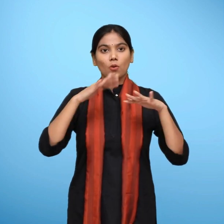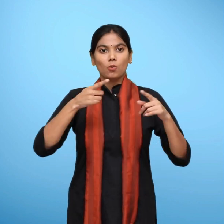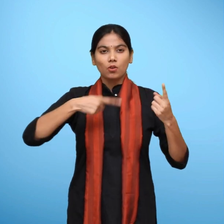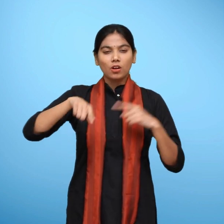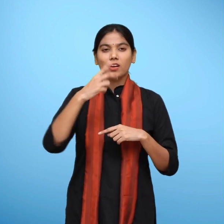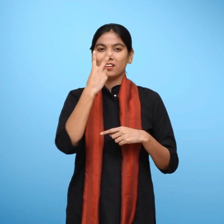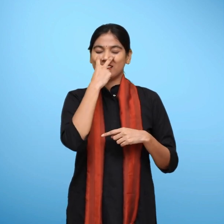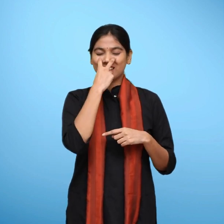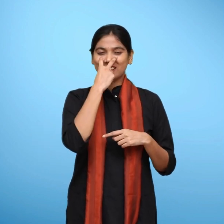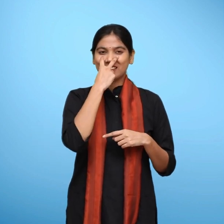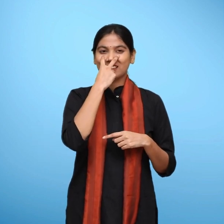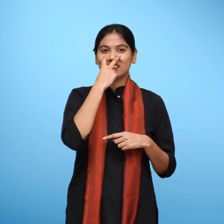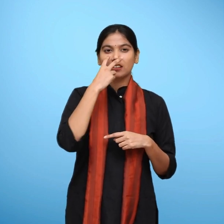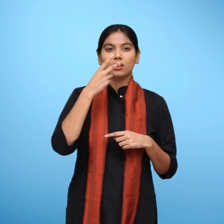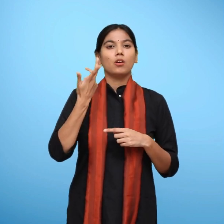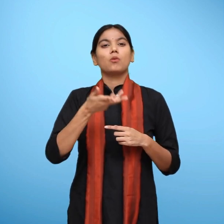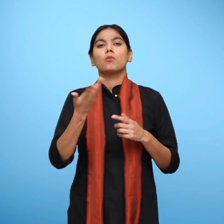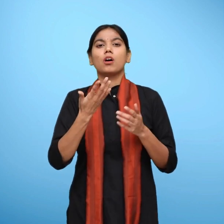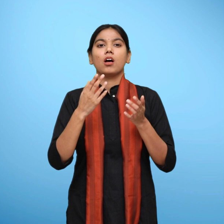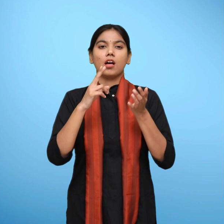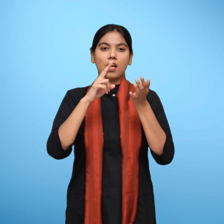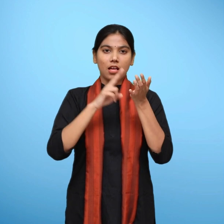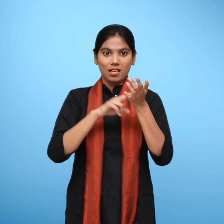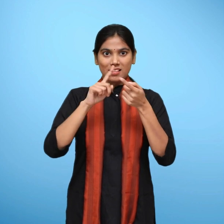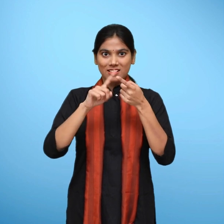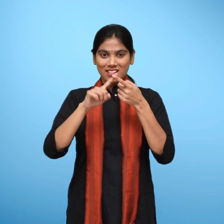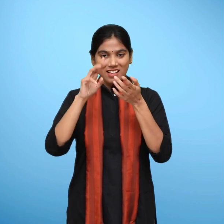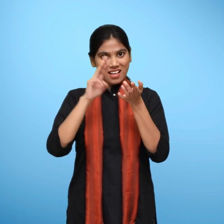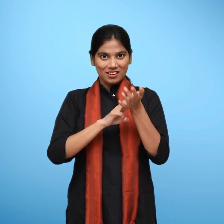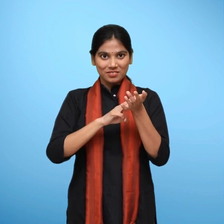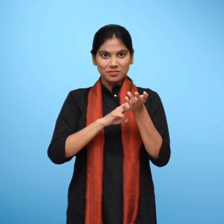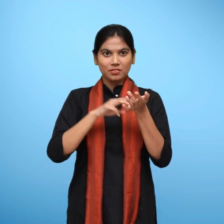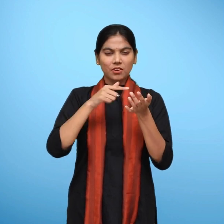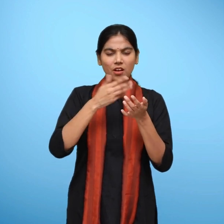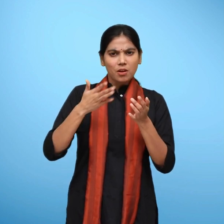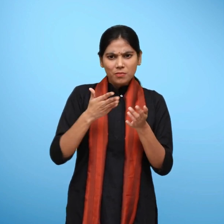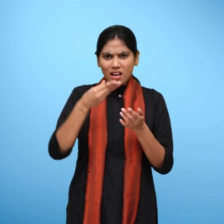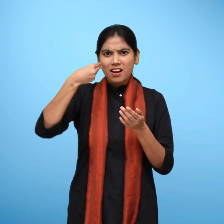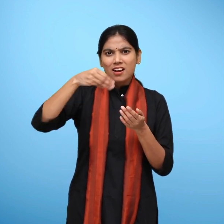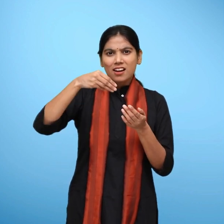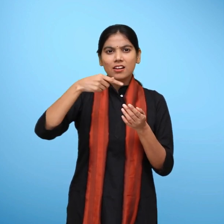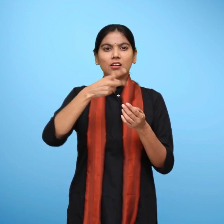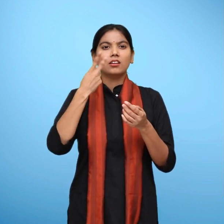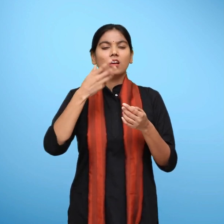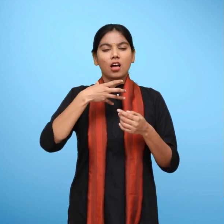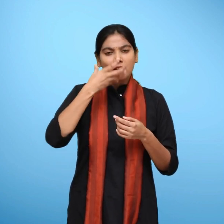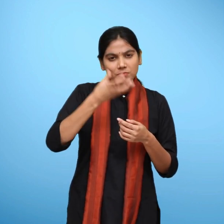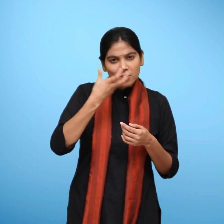बच्चे देख नहीं पाते हैं तो उन्हें नीम के पत्ते फल व पेड़ को छूकर महसूस करने के